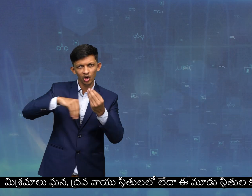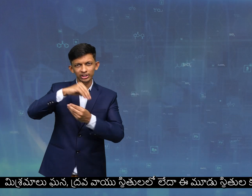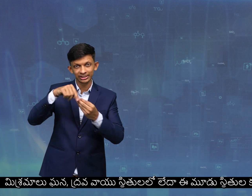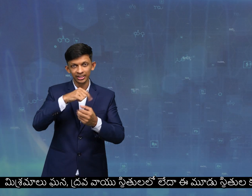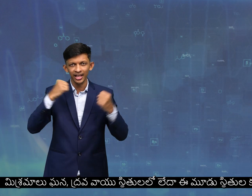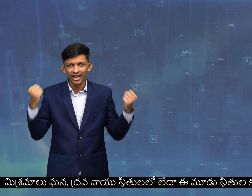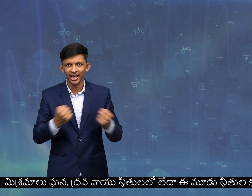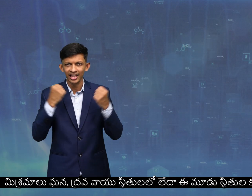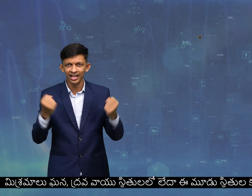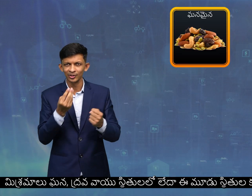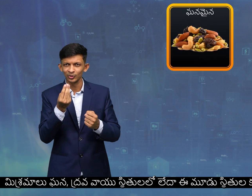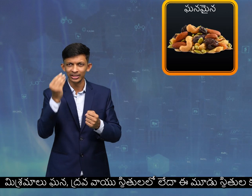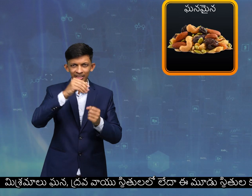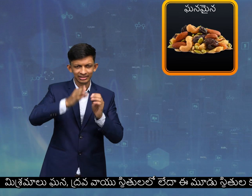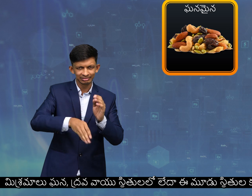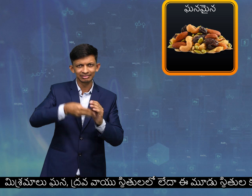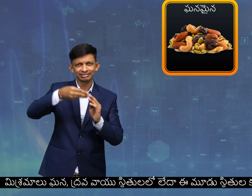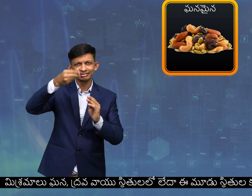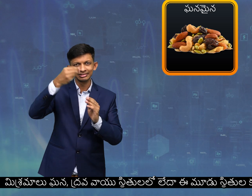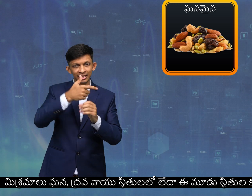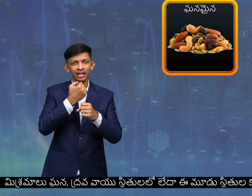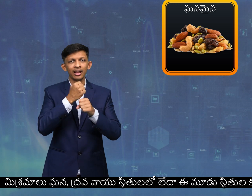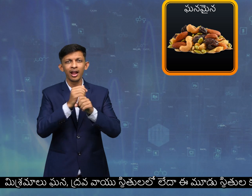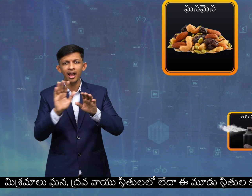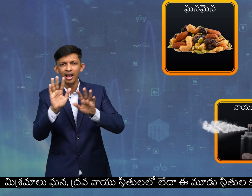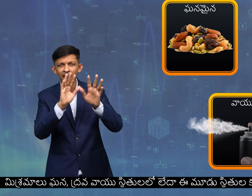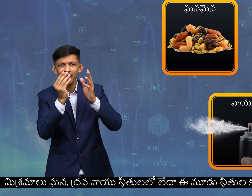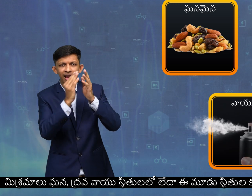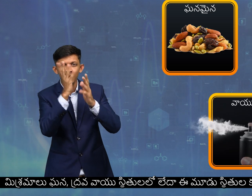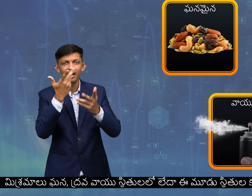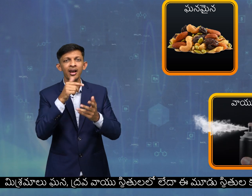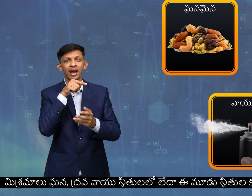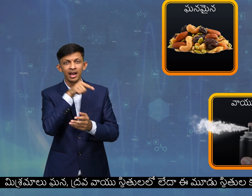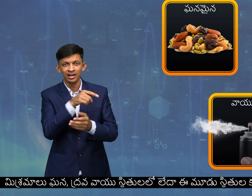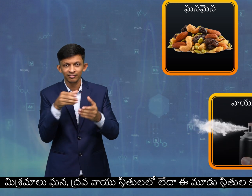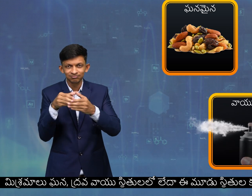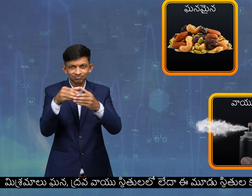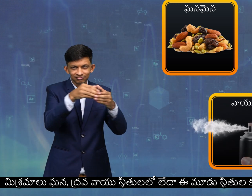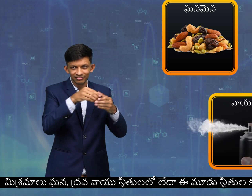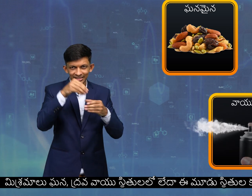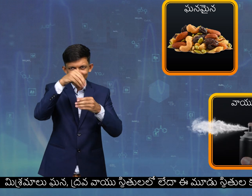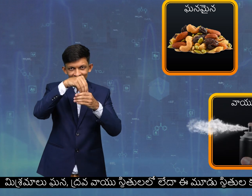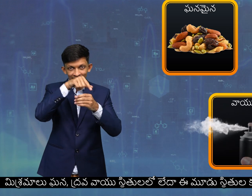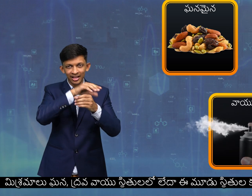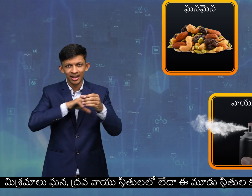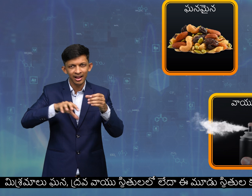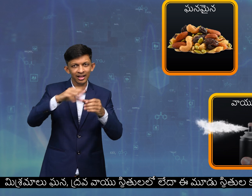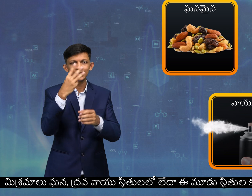మిశ్రమాలు ఘన, ద్రవ, వాయు స్థితులలో లేదా ఈ 3 స్థితుల కలయికలో ఉండవచ్చు.